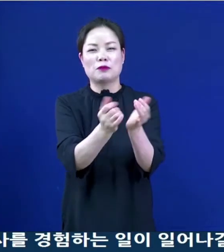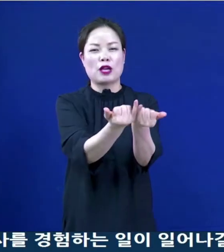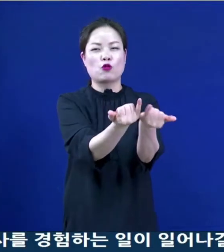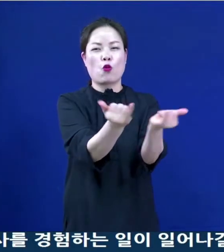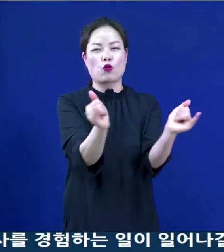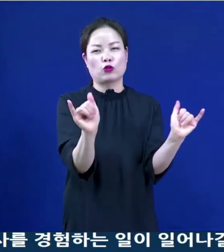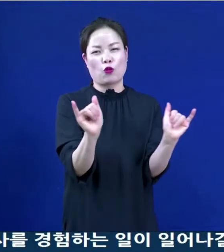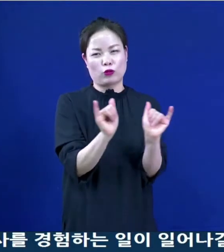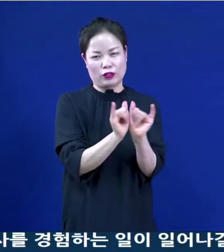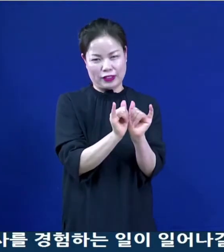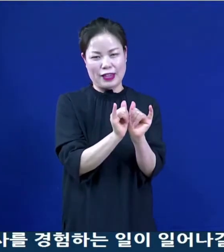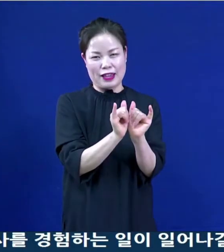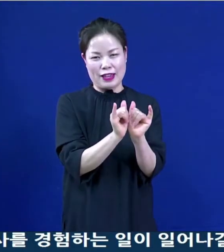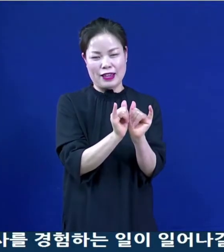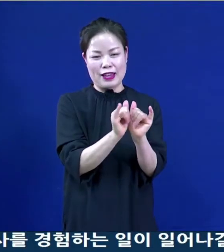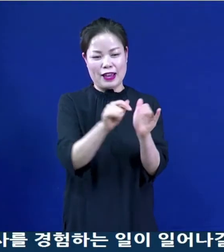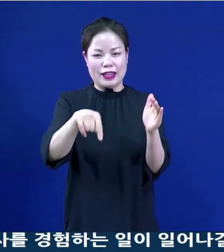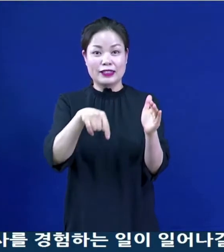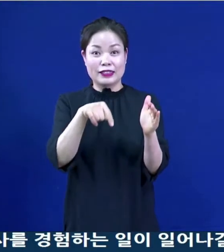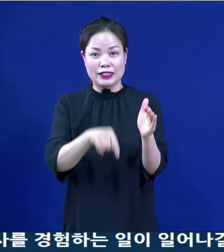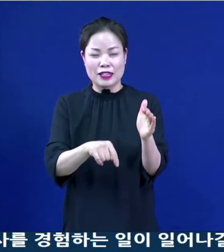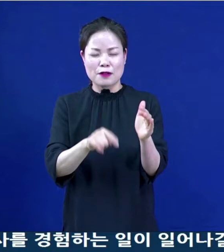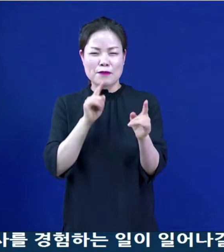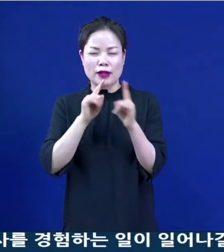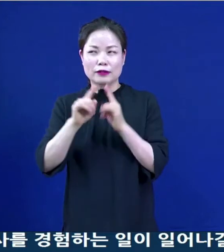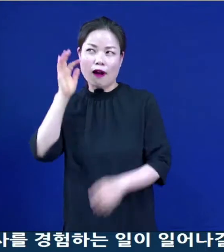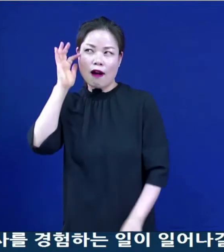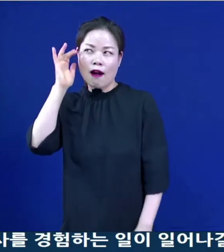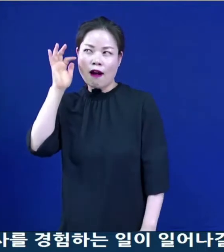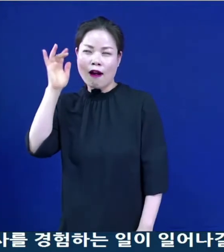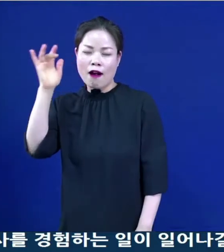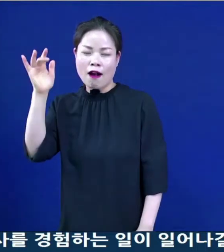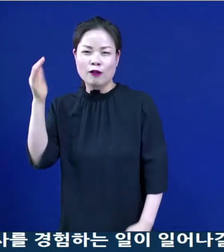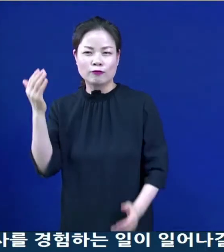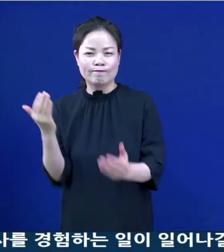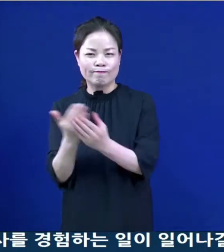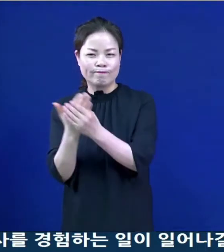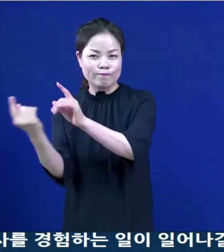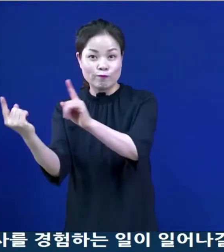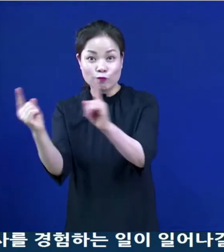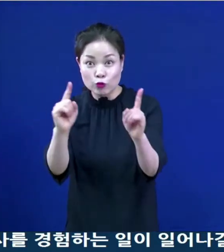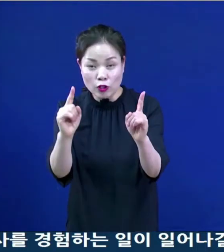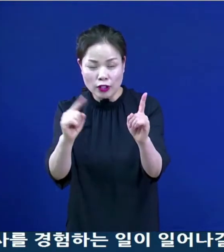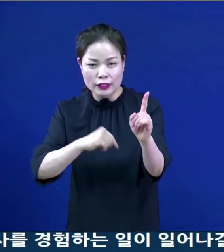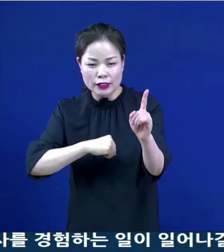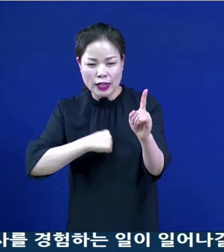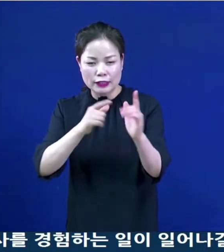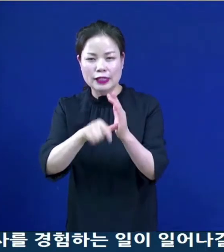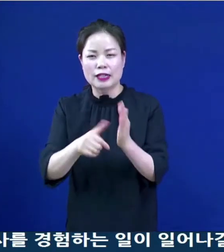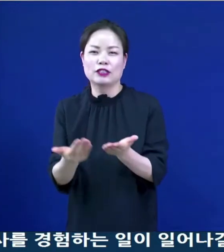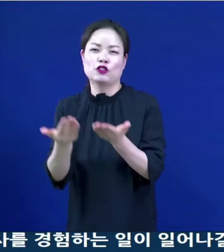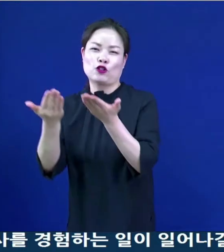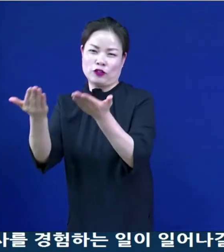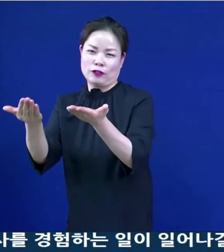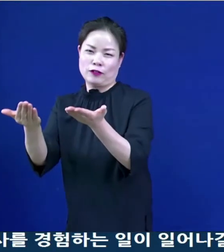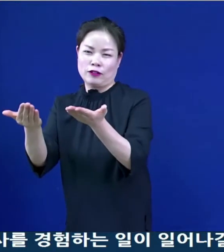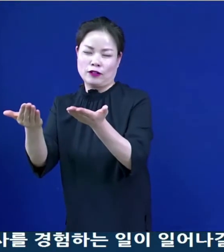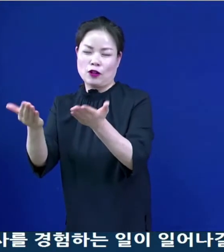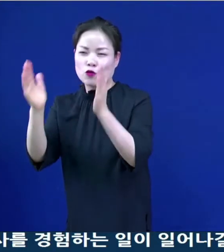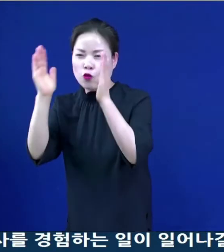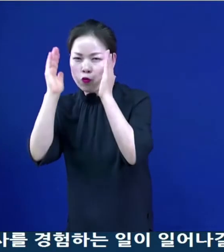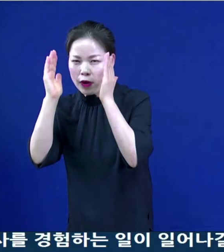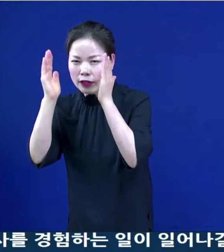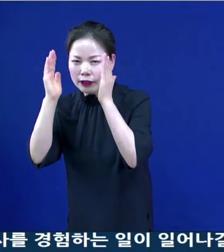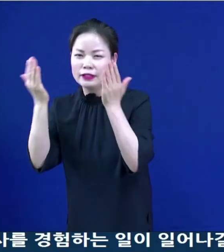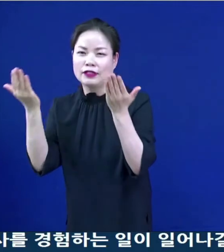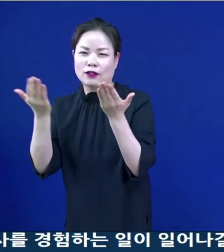공동체 안에 이런 말씀을 사모하는 부흥이 일어나서 자기 시간을 쪼개고 아껴서 그 말씀을 공부하는